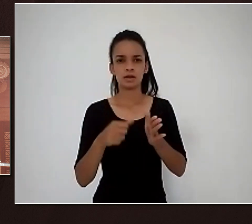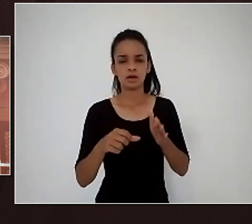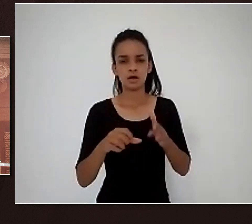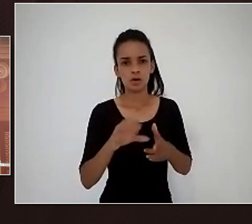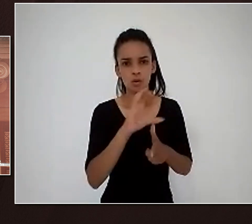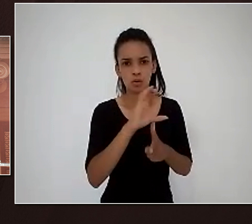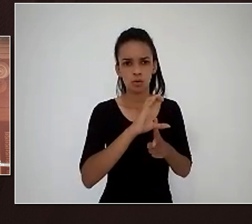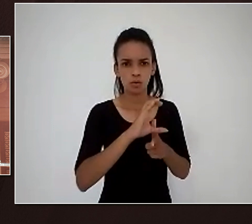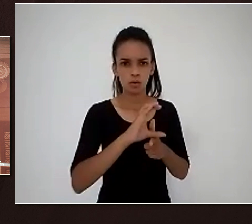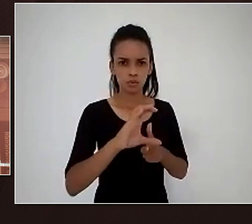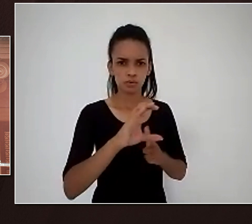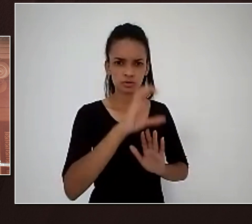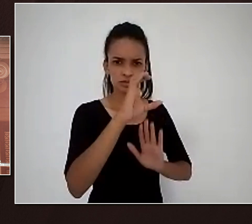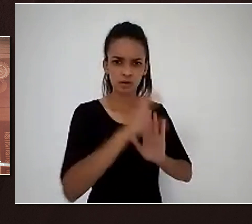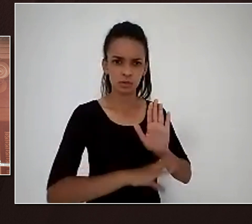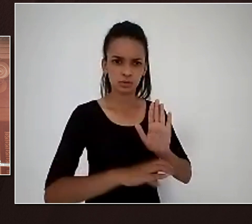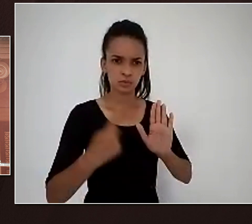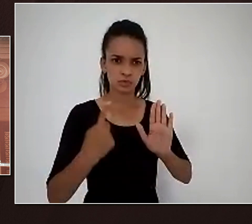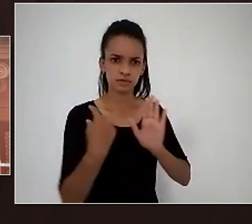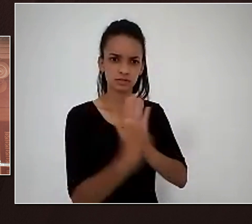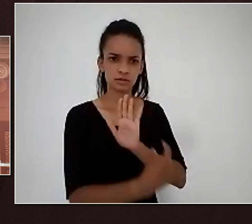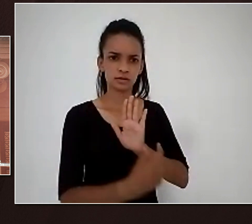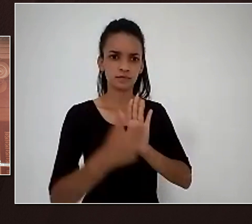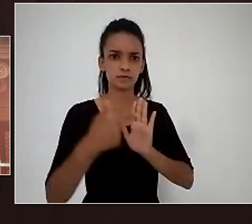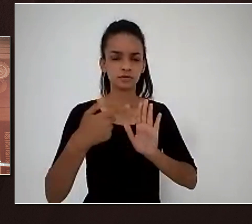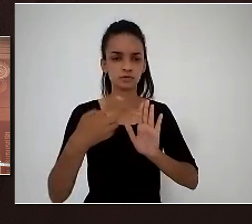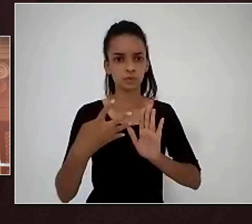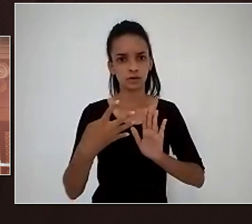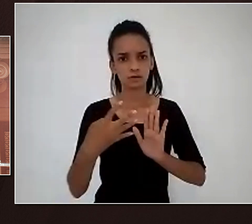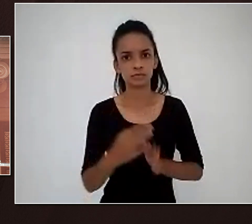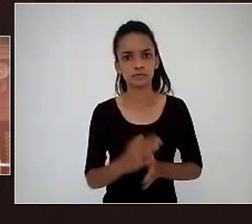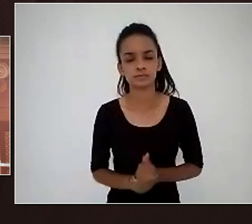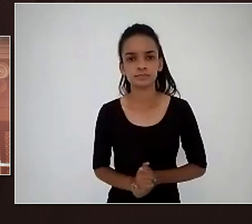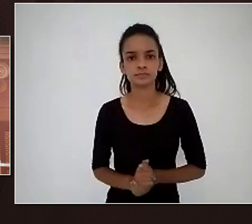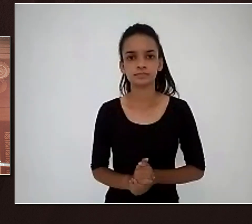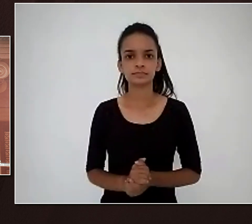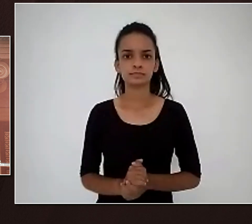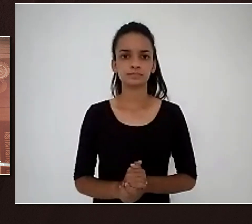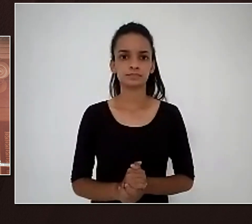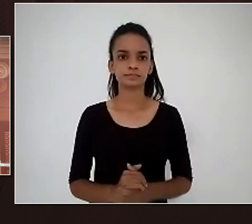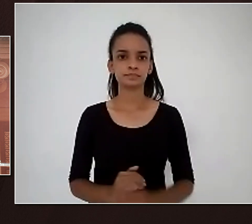1 Pedro 2,24, que é madeira, né?